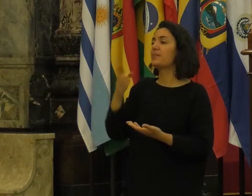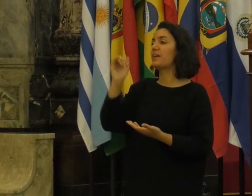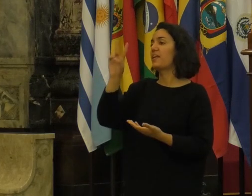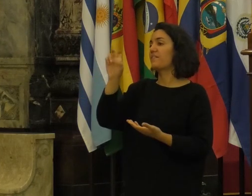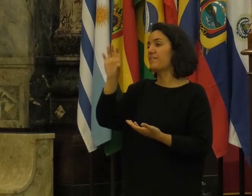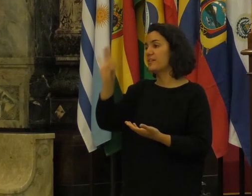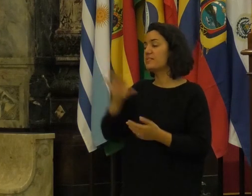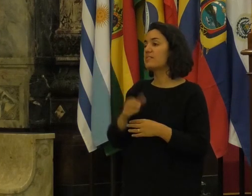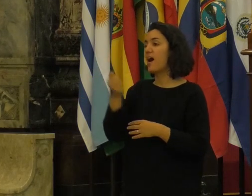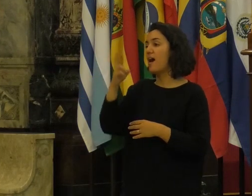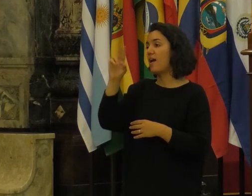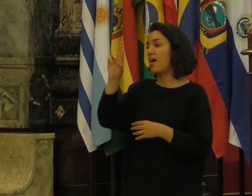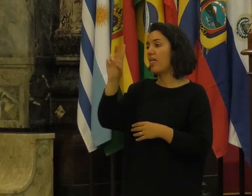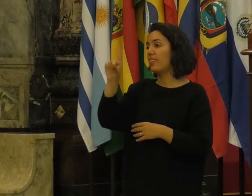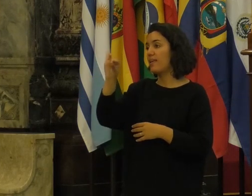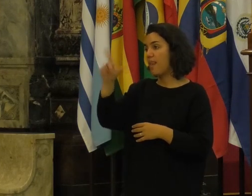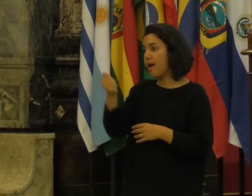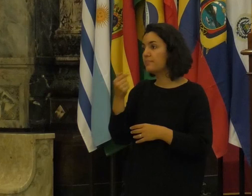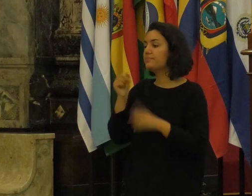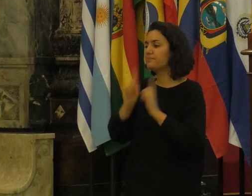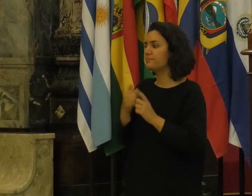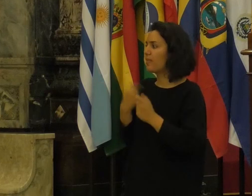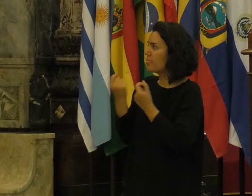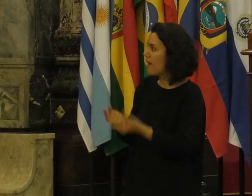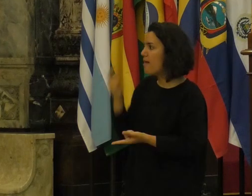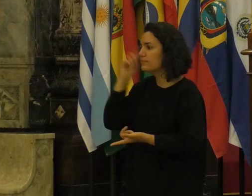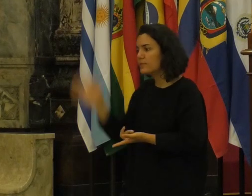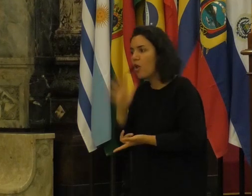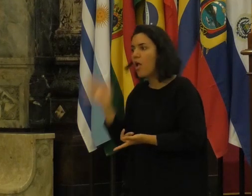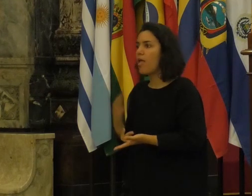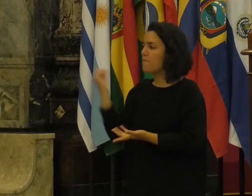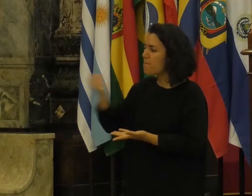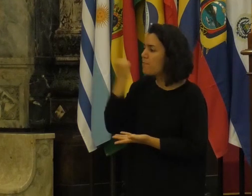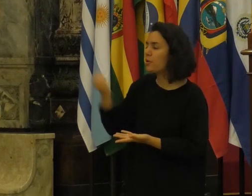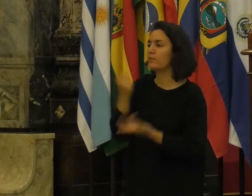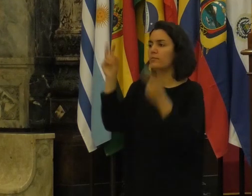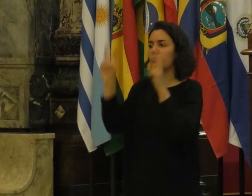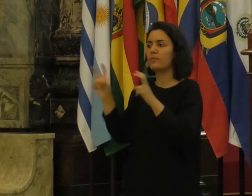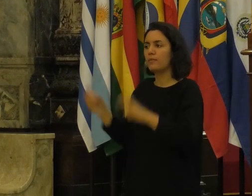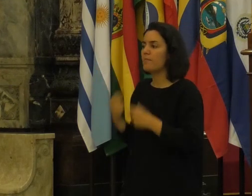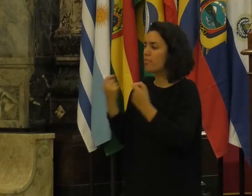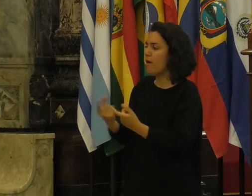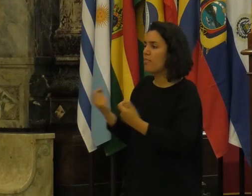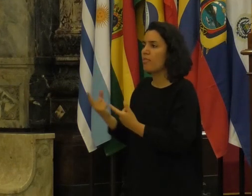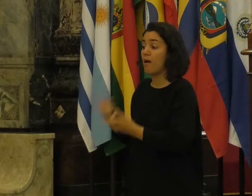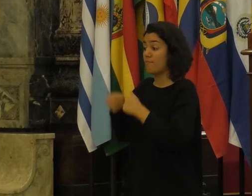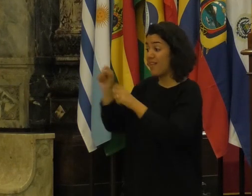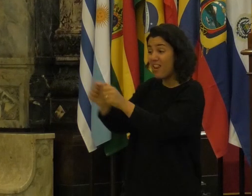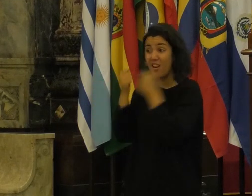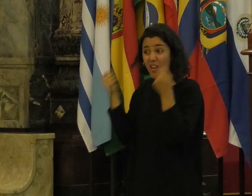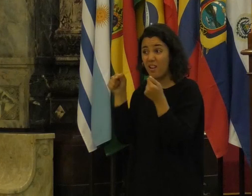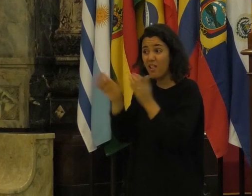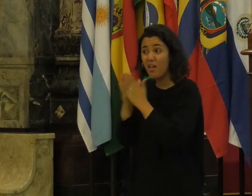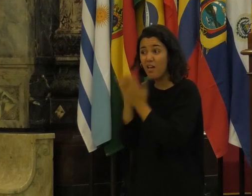Rives, que han aportado enormemente desde entonces a la psicología, pero que ahí fueron decisivos. El libro que sale de ese